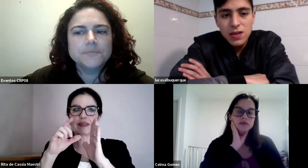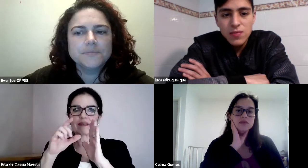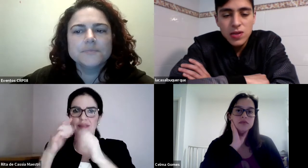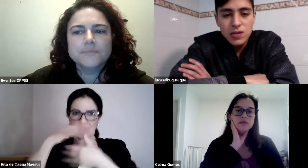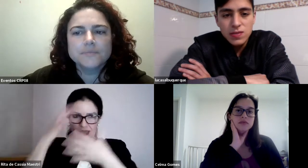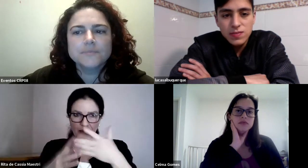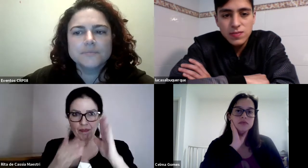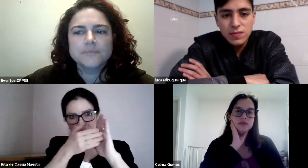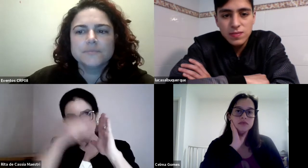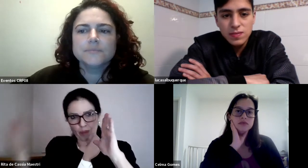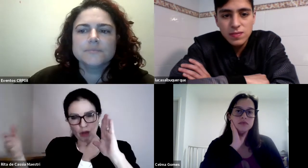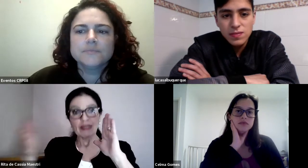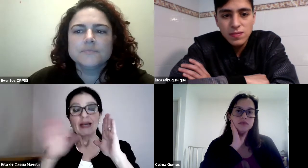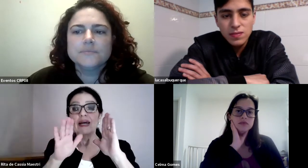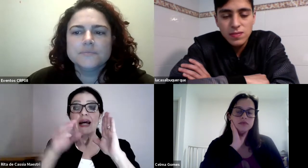lei de Libras.